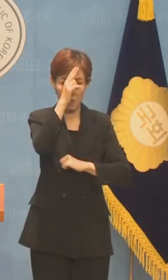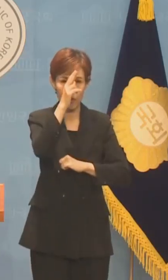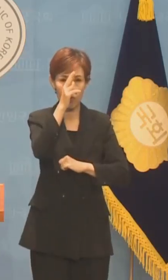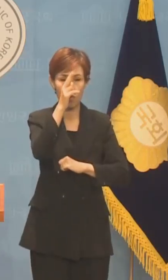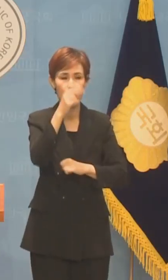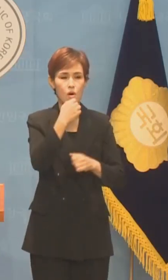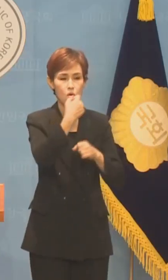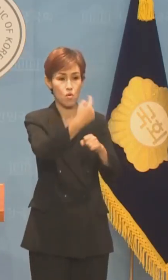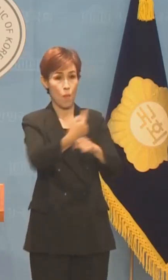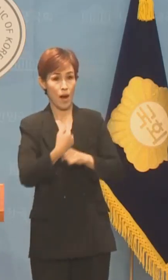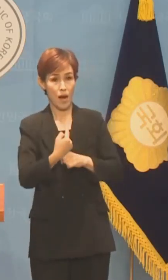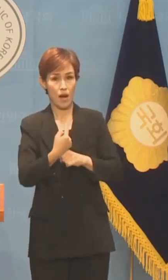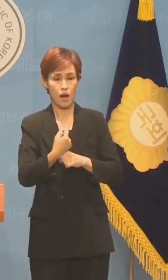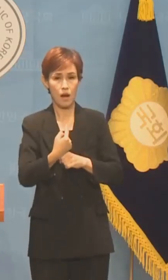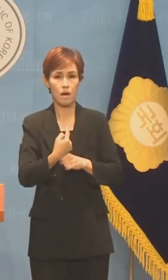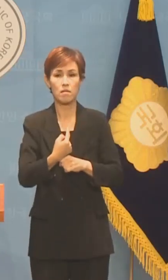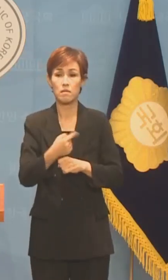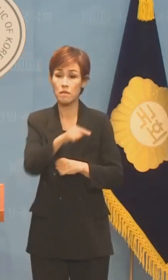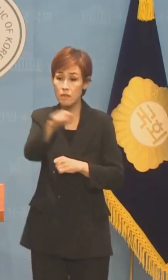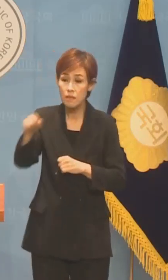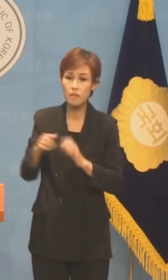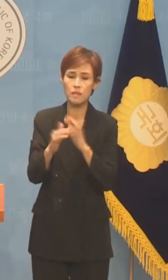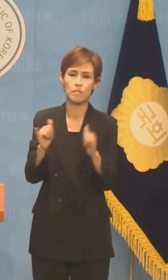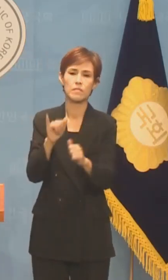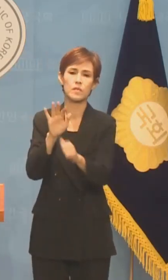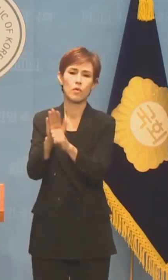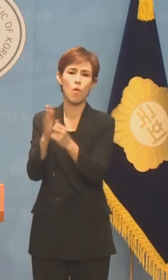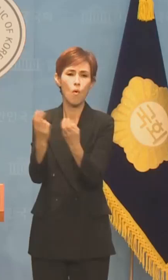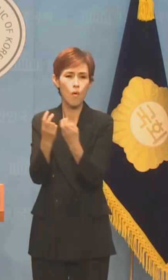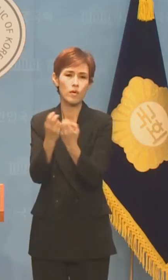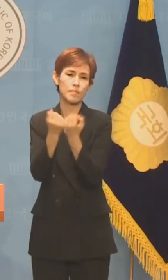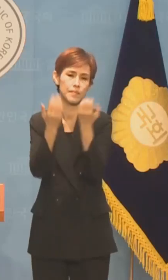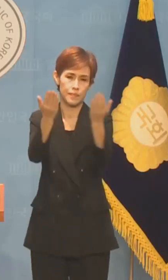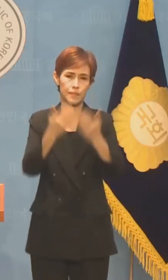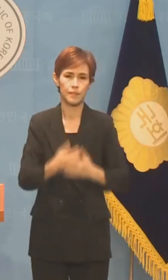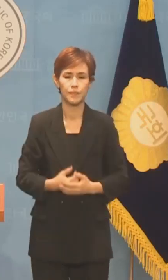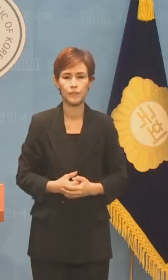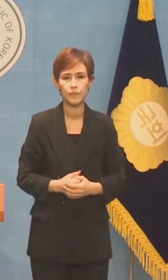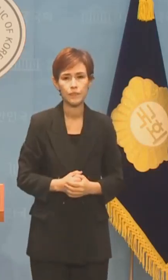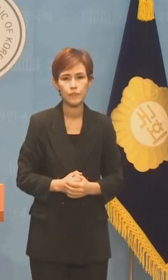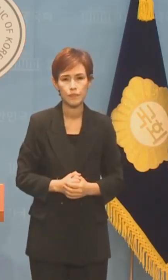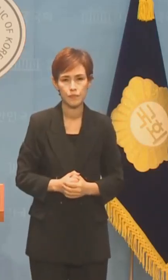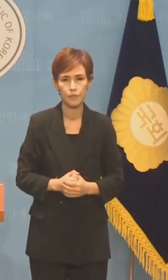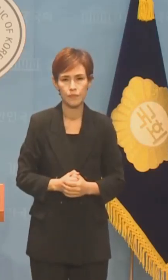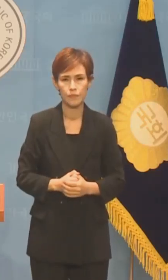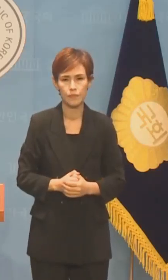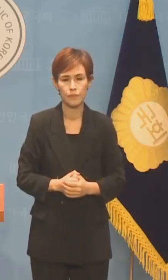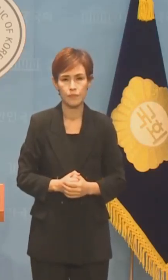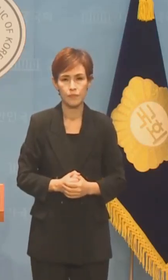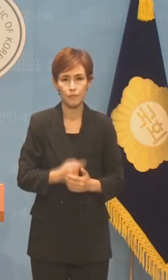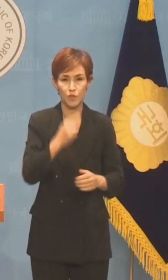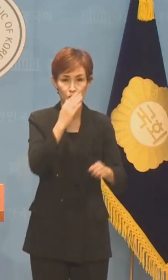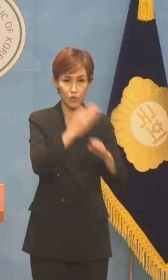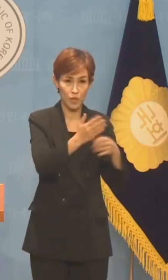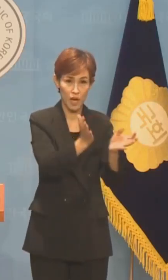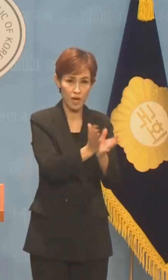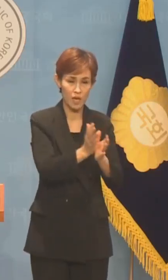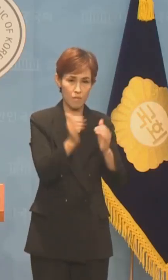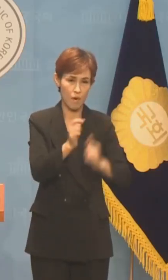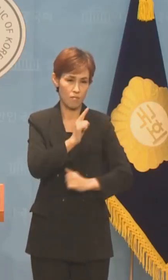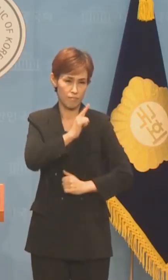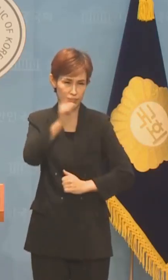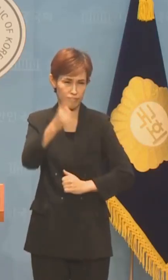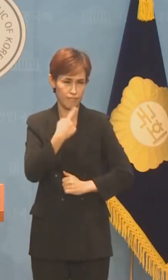분들에 대한 지원 방안에 대해 말씀드리겠습니다. 그보다 앞서 민주당의 소송 협박에도